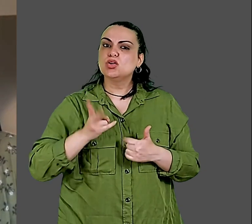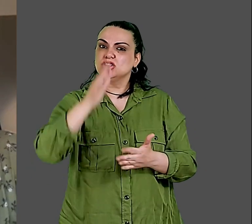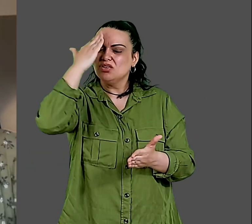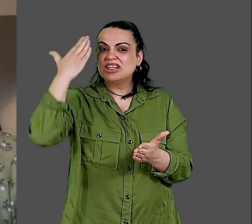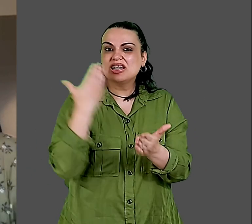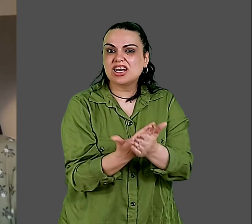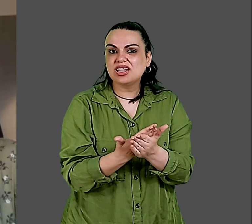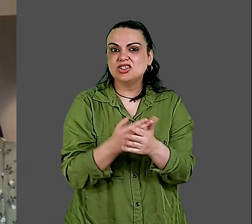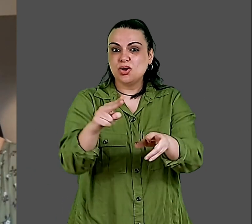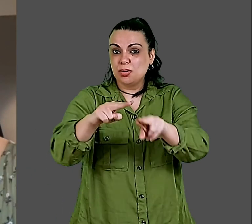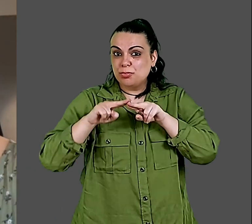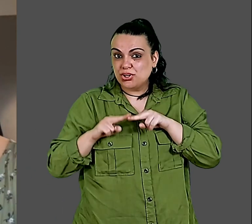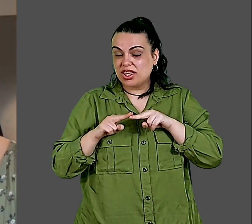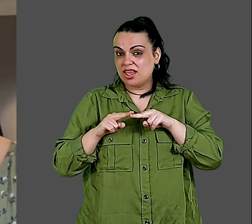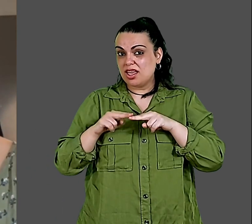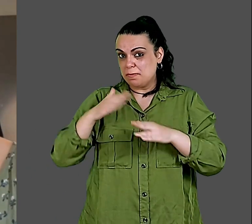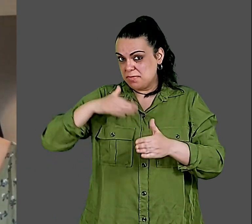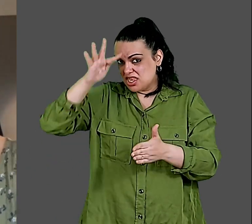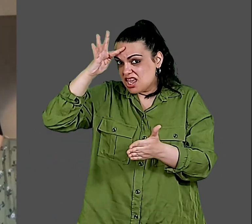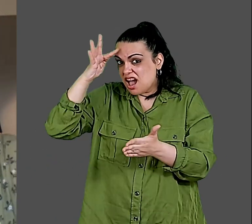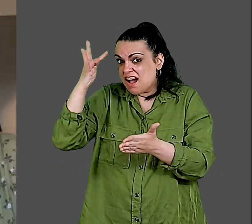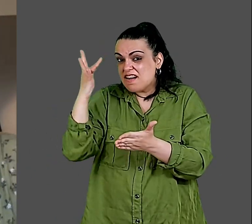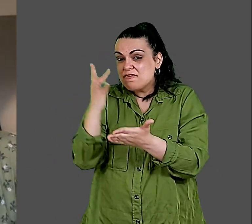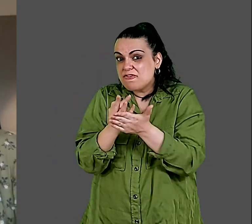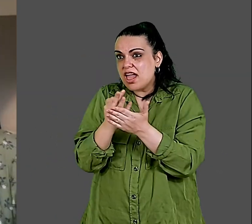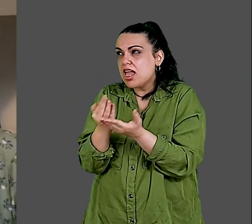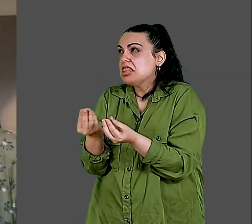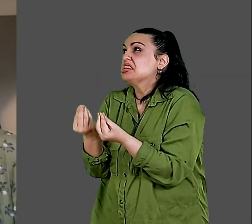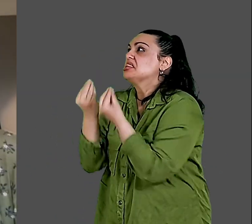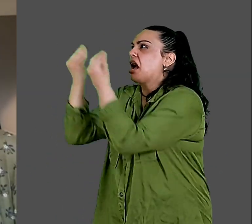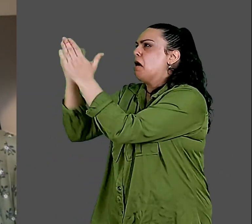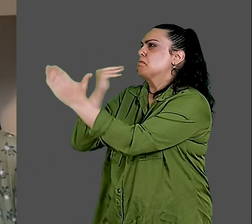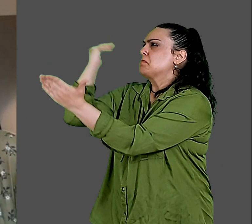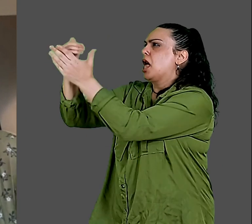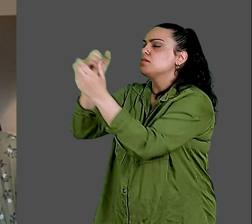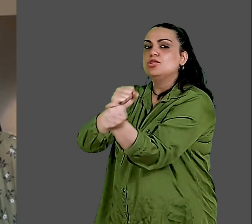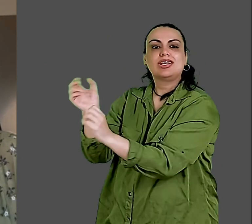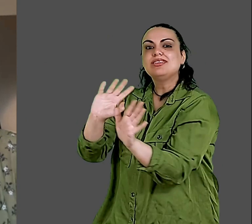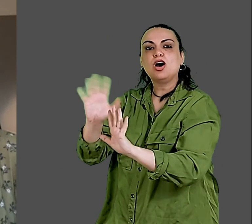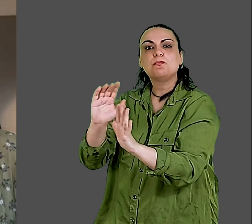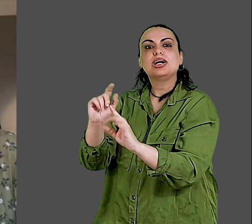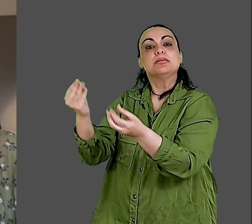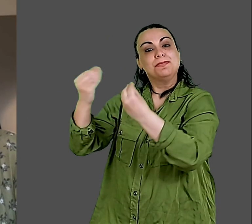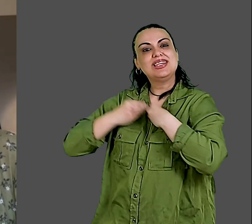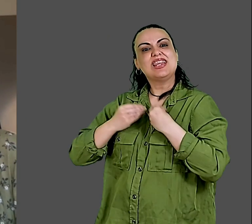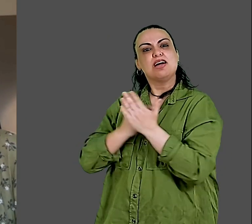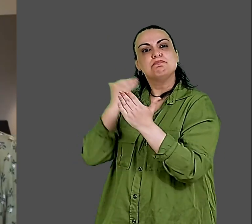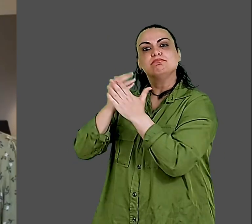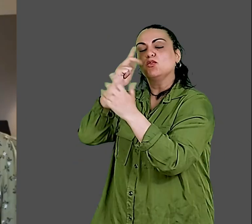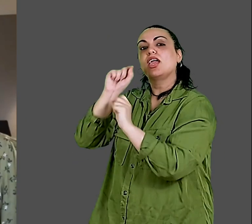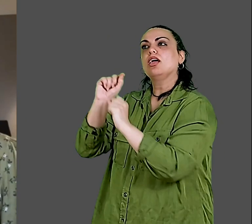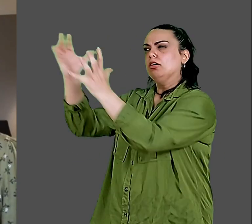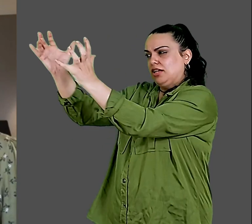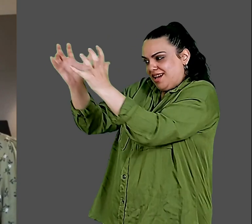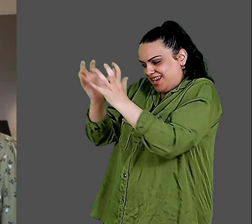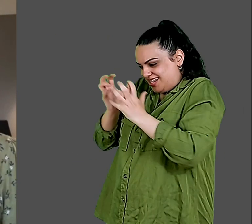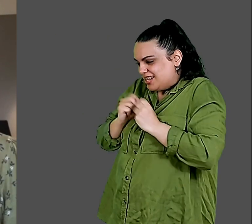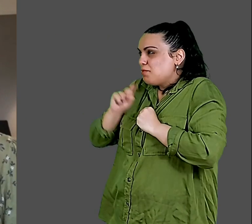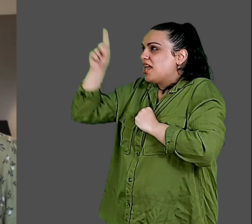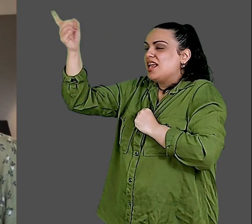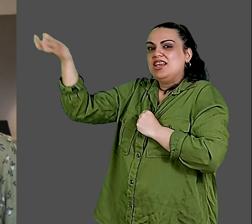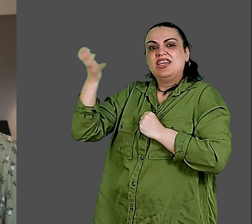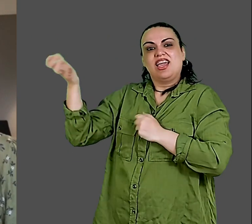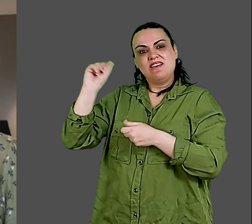crendo. Porque minha fé não dá para ele poder de fazer. Mas ela me dá de receber aquilo que ele quer